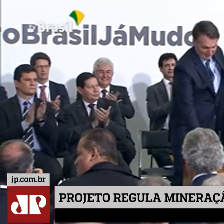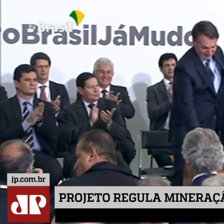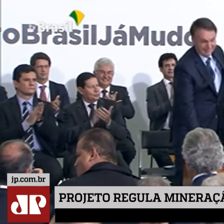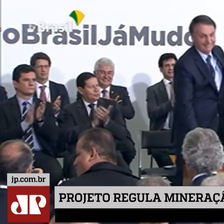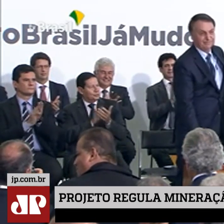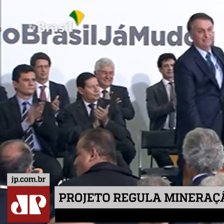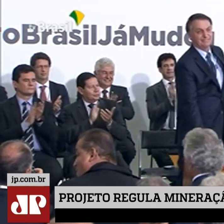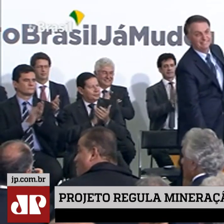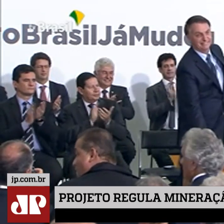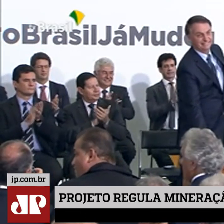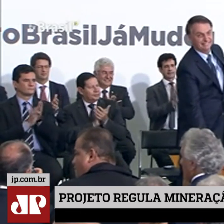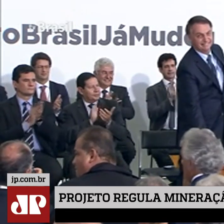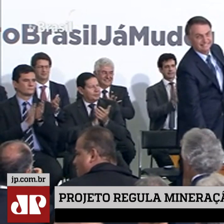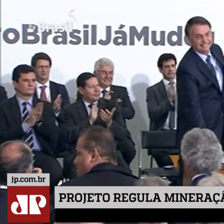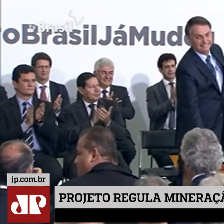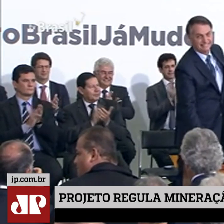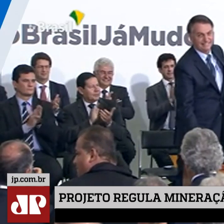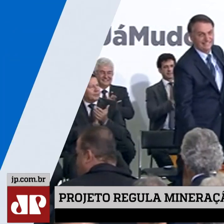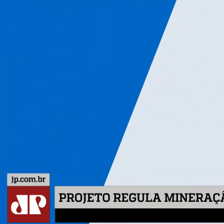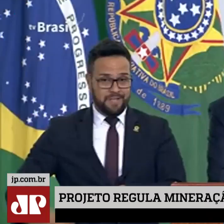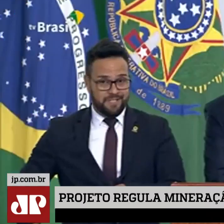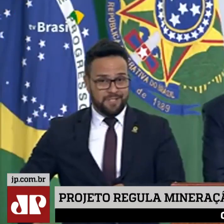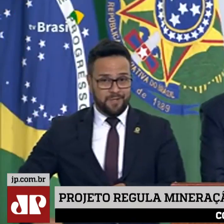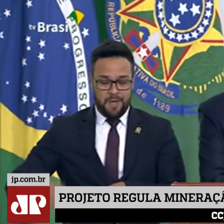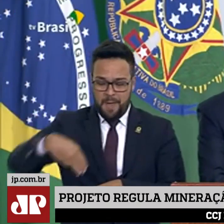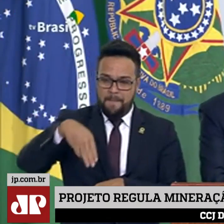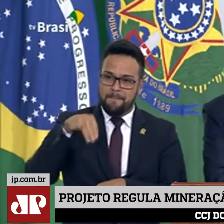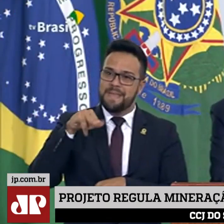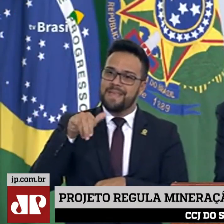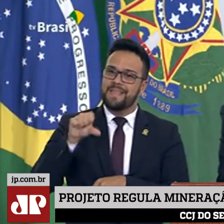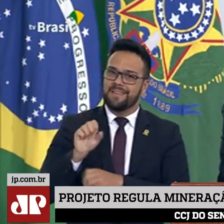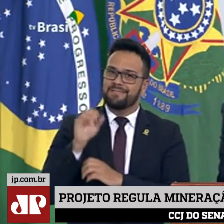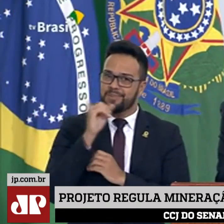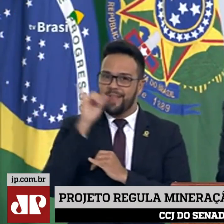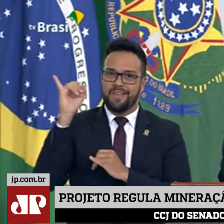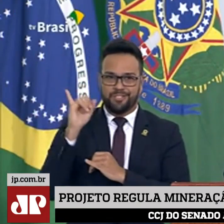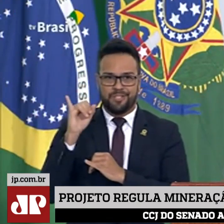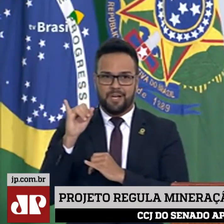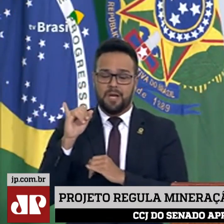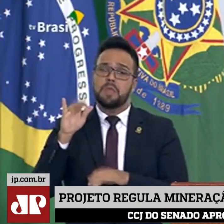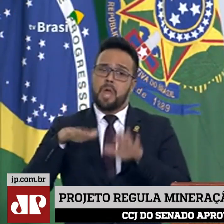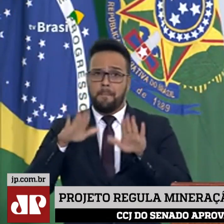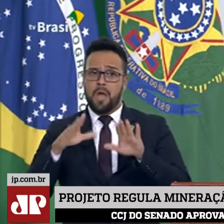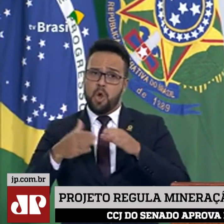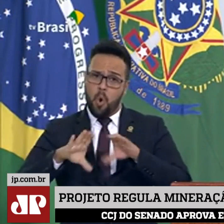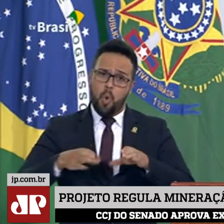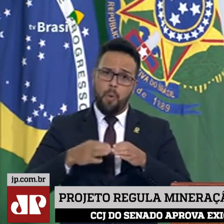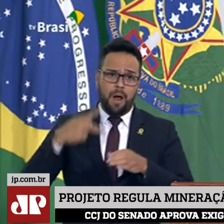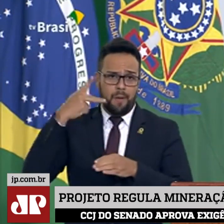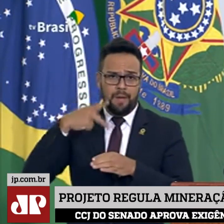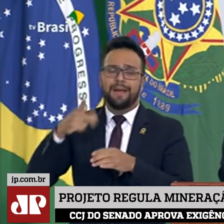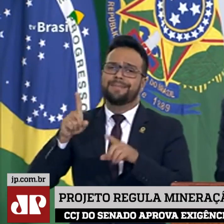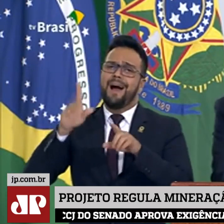resistências, mas defendeu a necessidade da proposta. Um grande passo, depende do parlamento, vão sofrer pressões